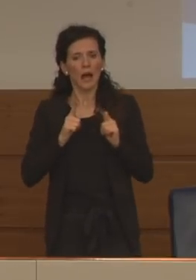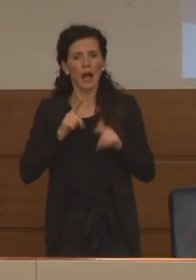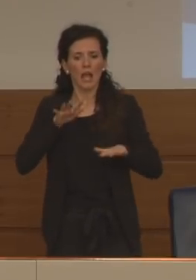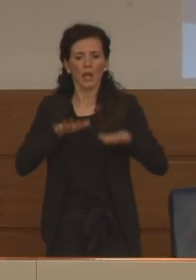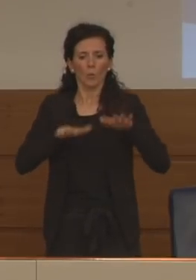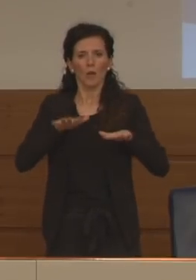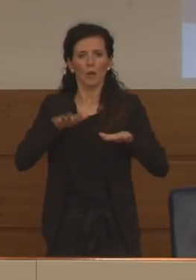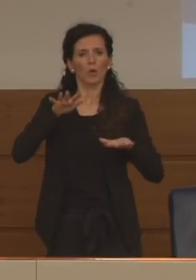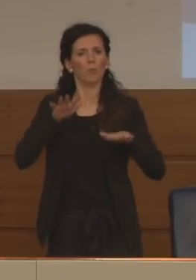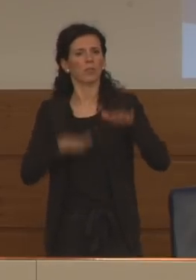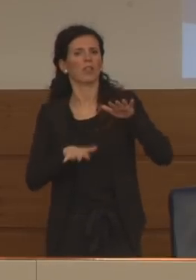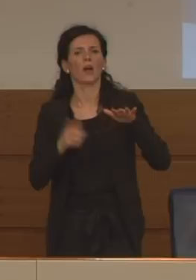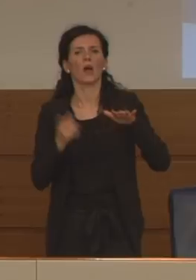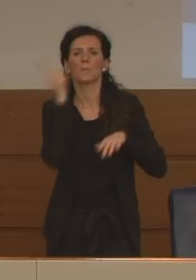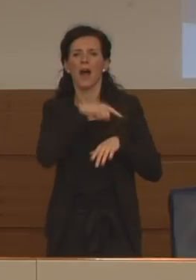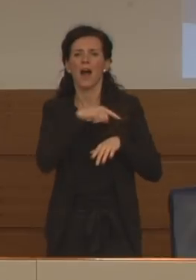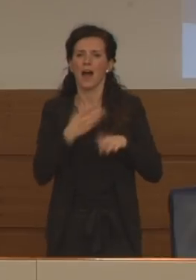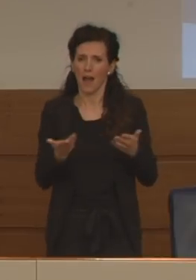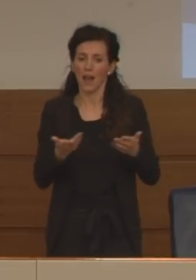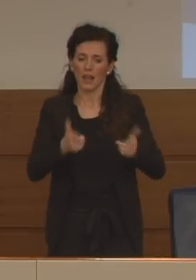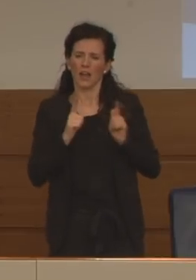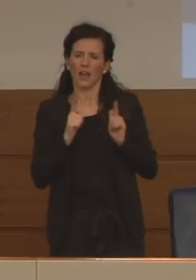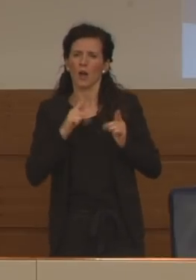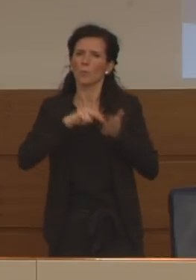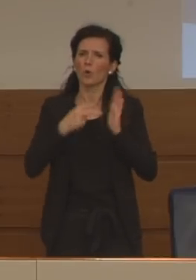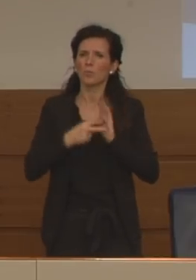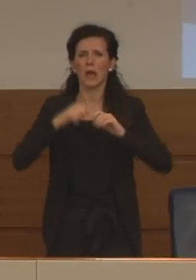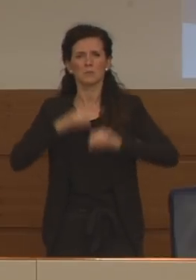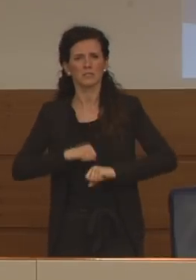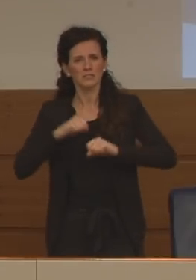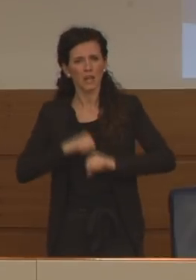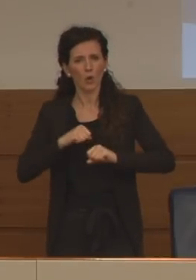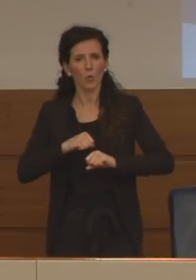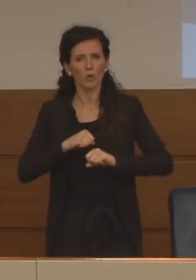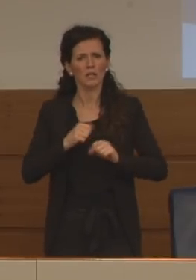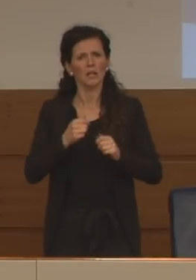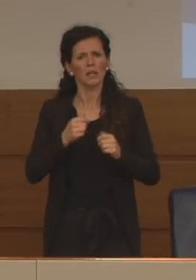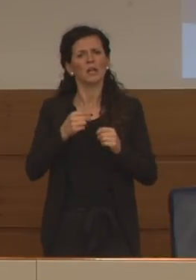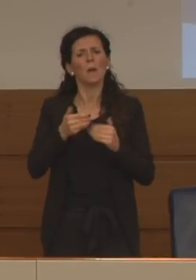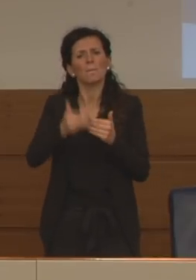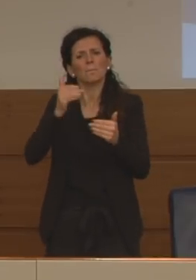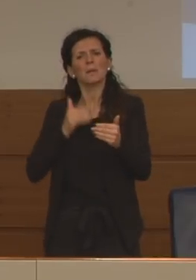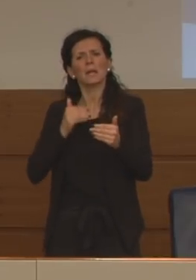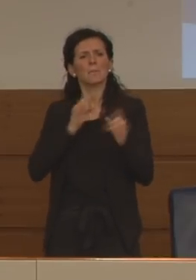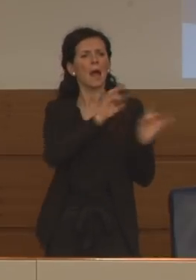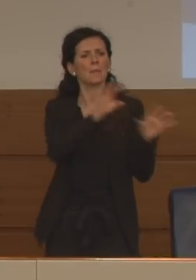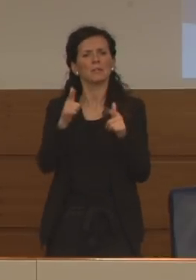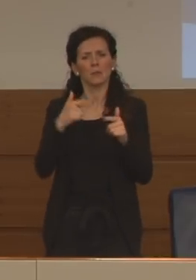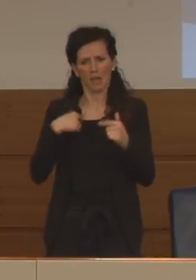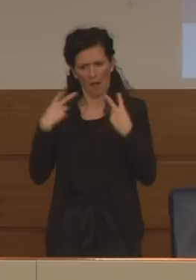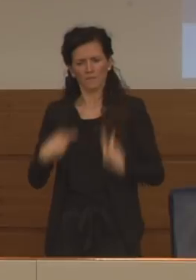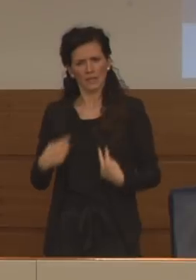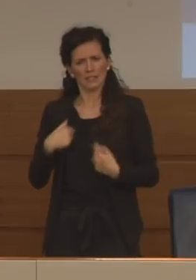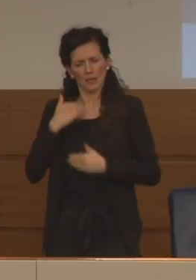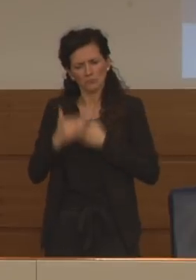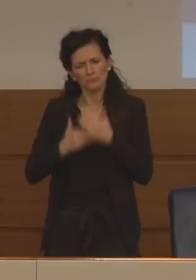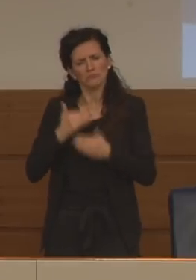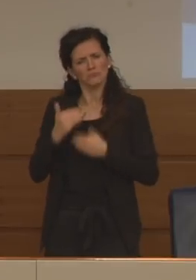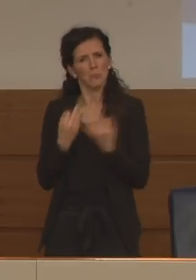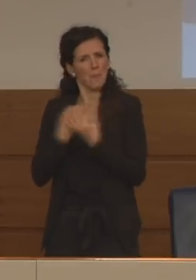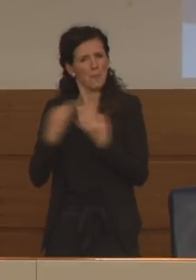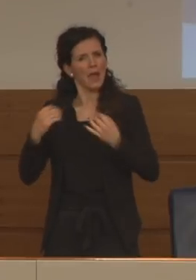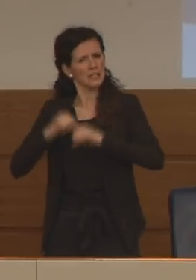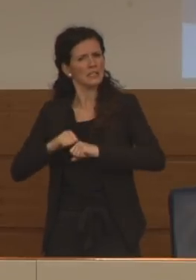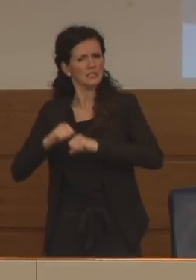che veniva faticosamente ma costantemente mantenuto questo tipo di caratterizzazione